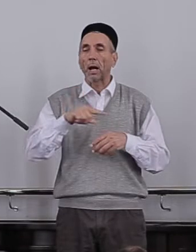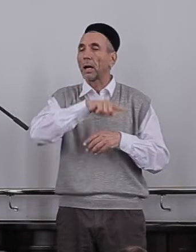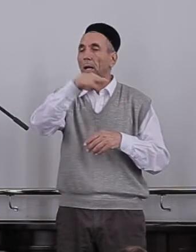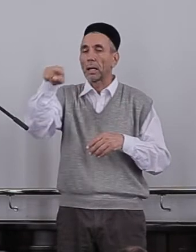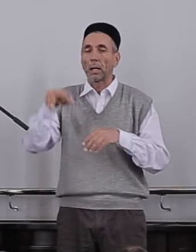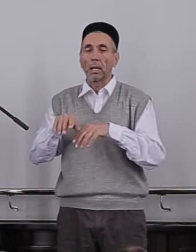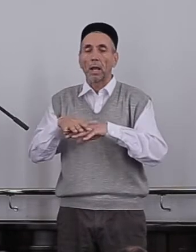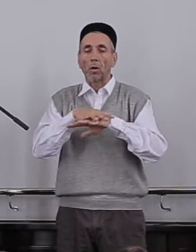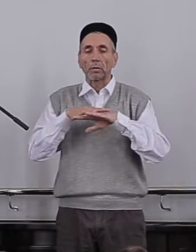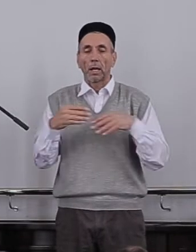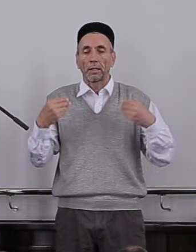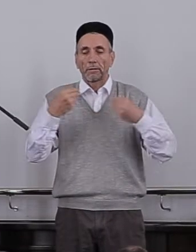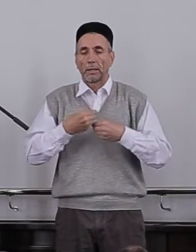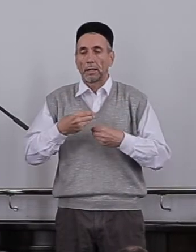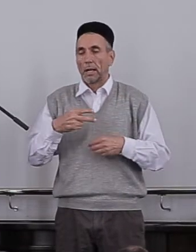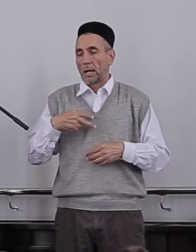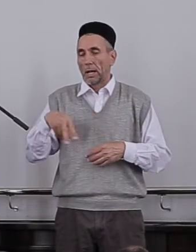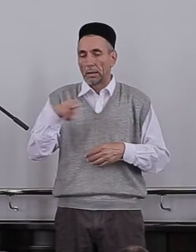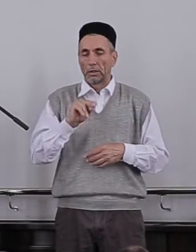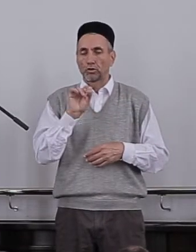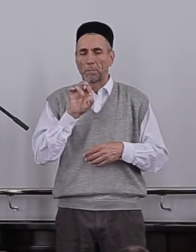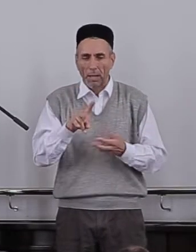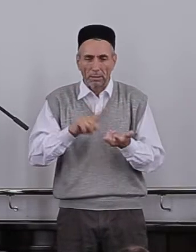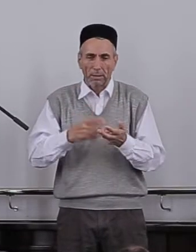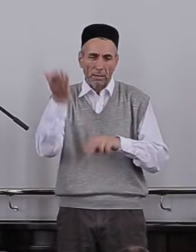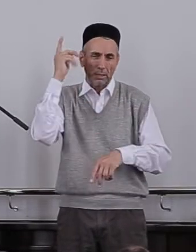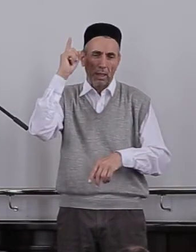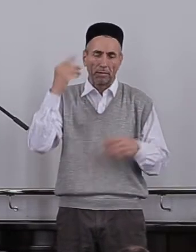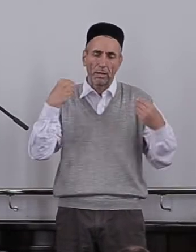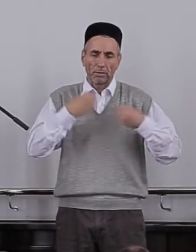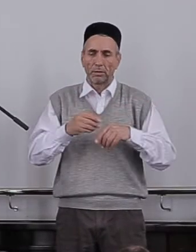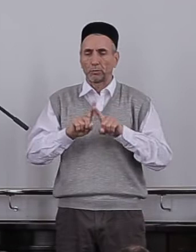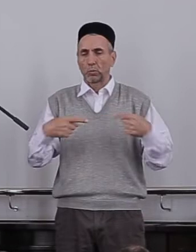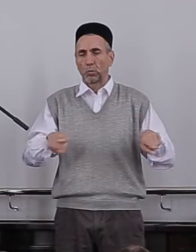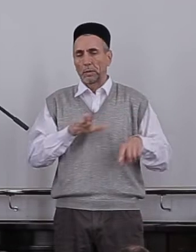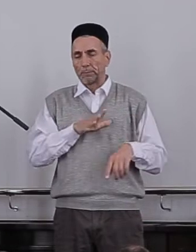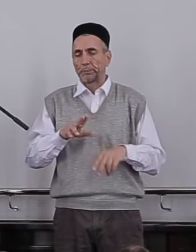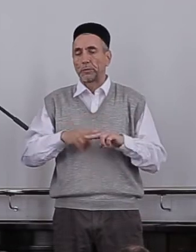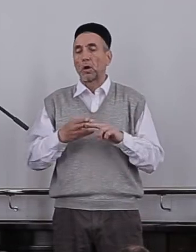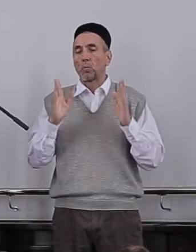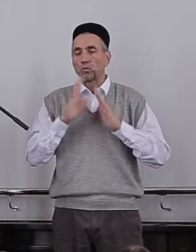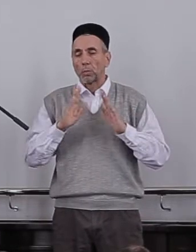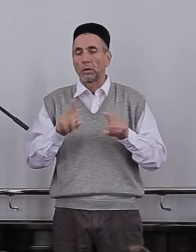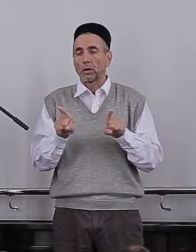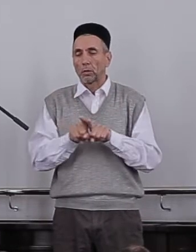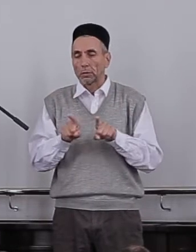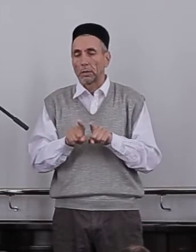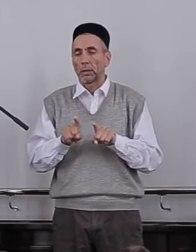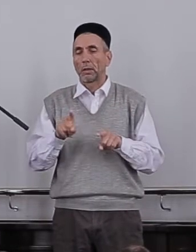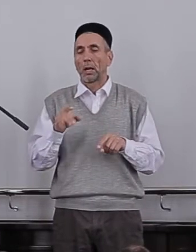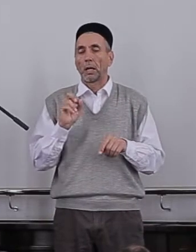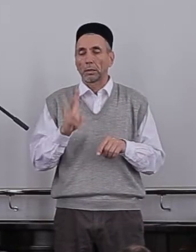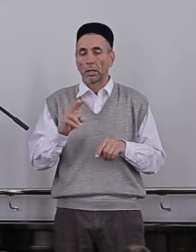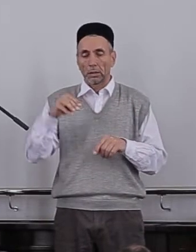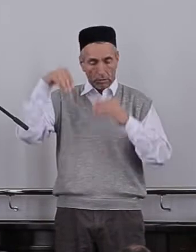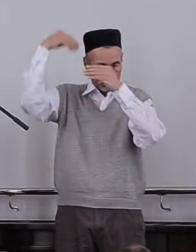киенгәннәр? Чалмалар белән, чапаннар белән, әйбәт. Ул җәмгыятьтә мусульманы да, мусульманы булмаган